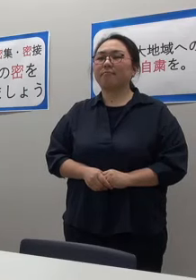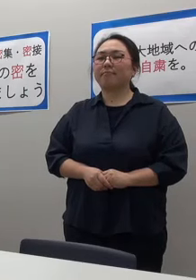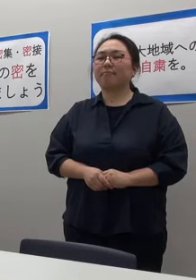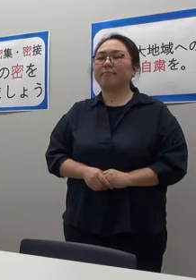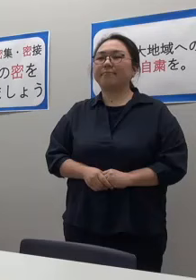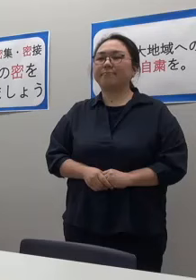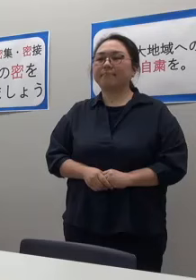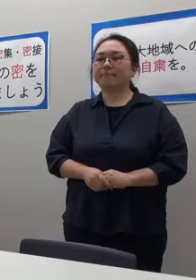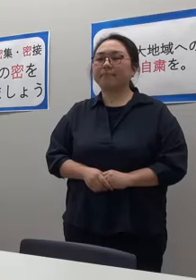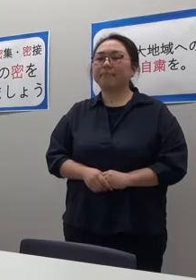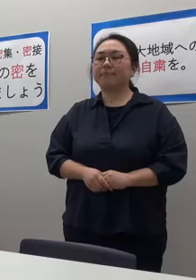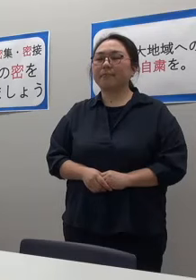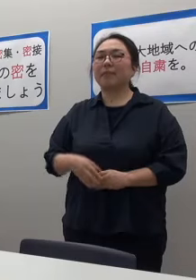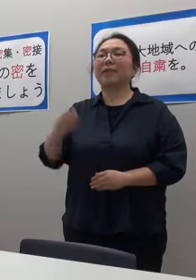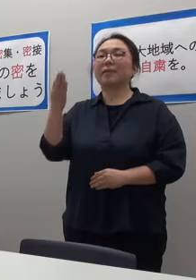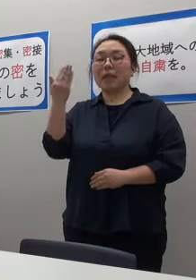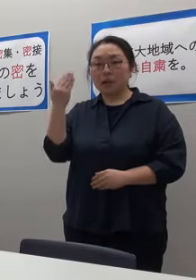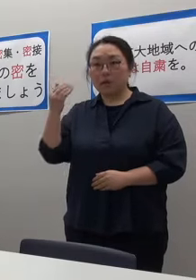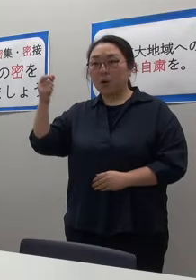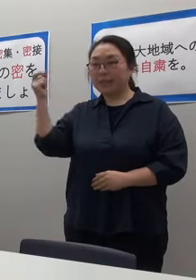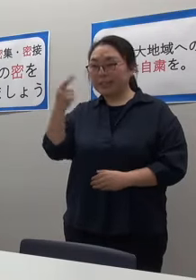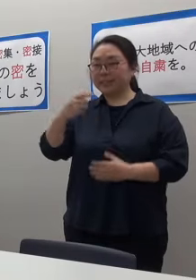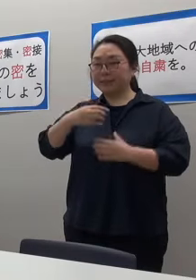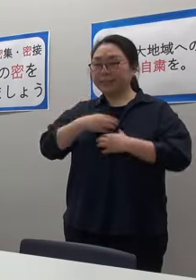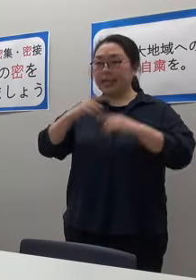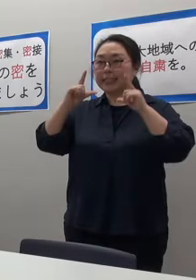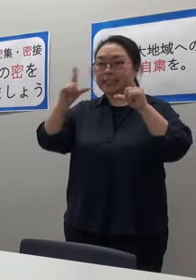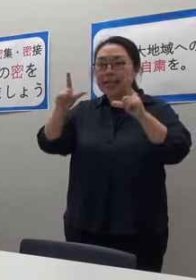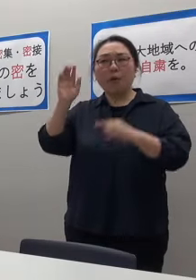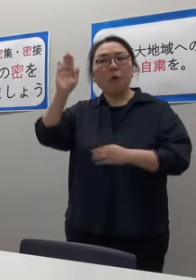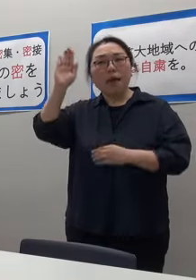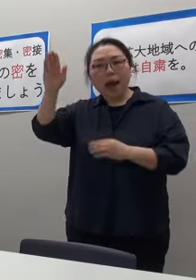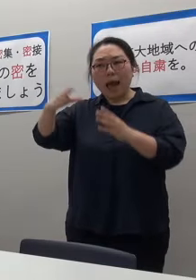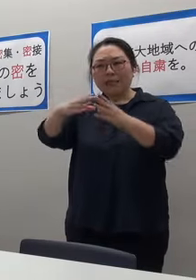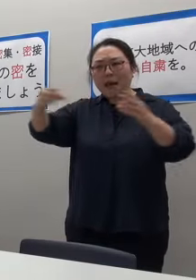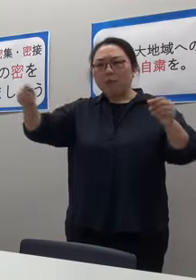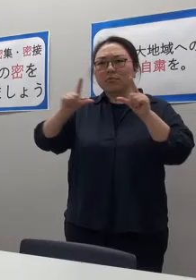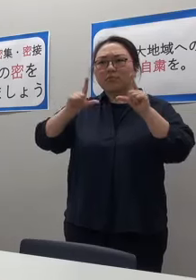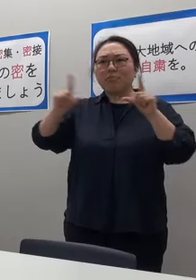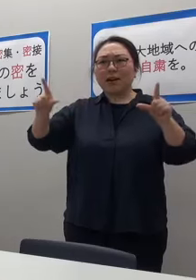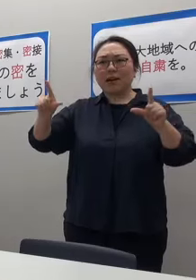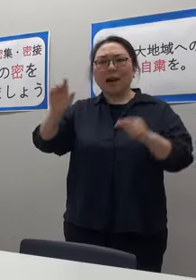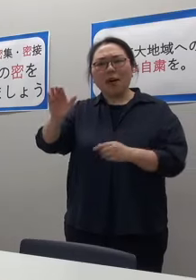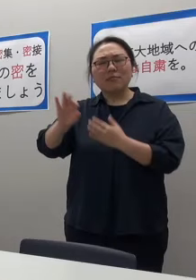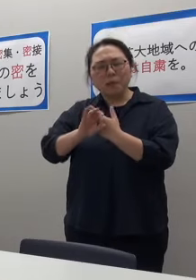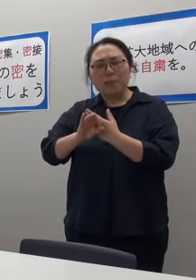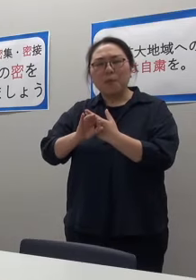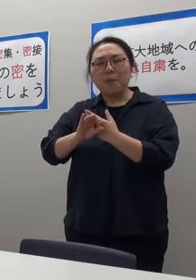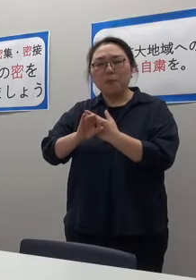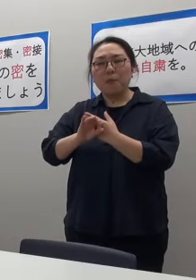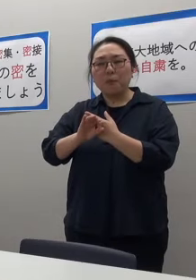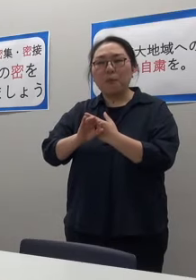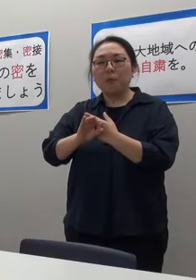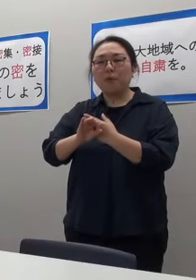聞。すいません、ちょっと先ほど の、 緊急事態宣言が、まあ、これから出るかもしれないということなんですが、まあ、出た場合ですね、今